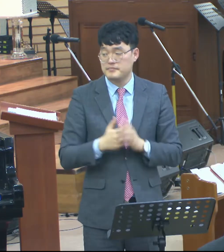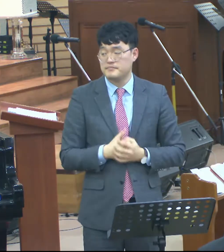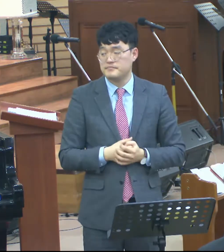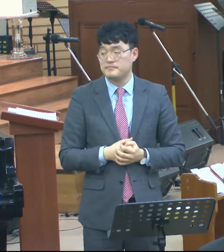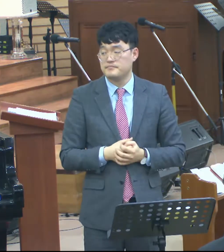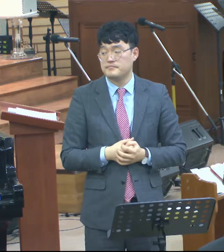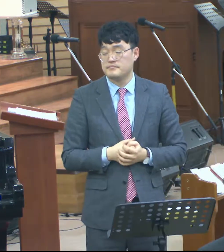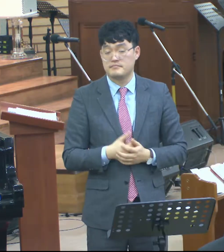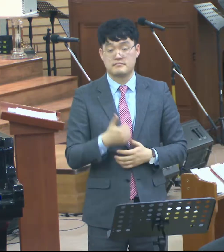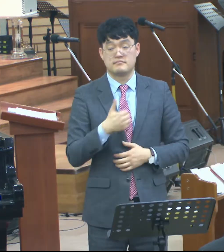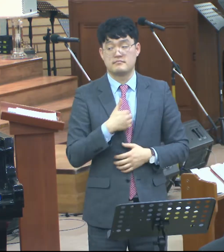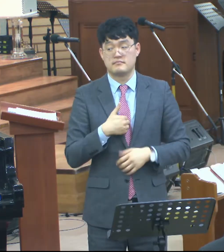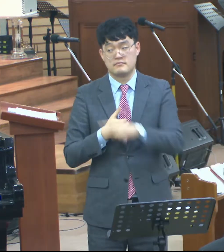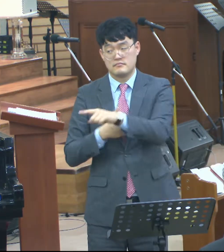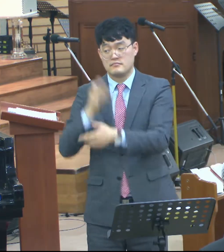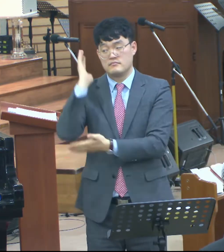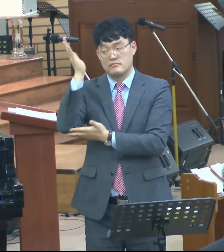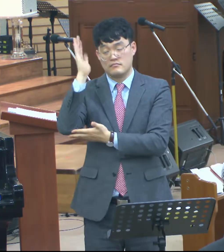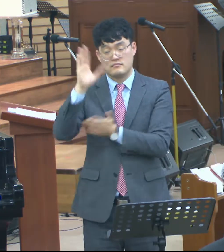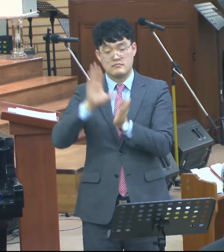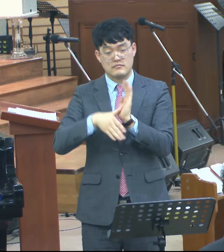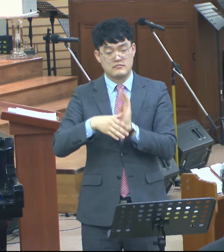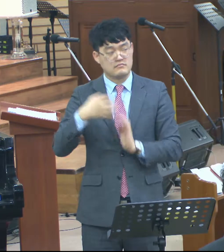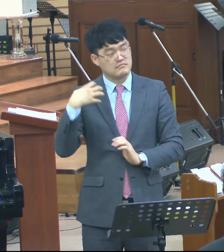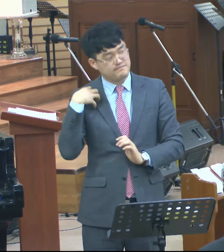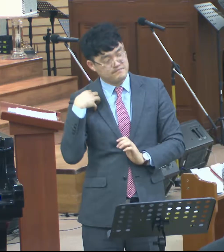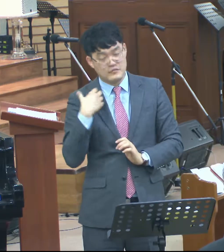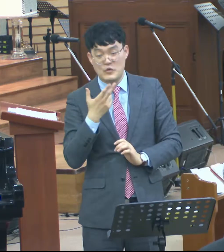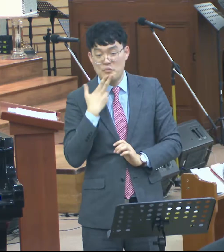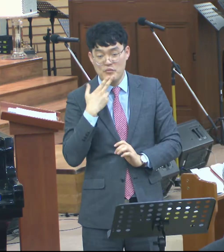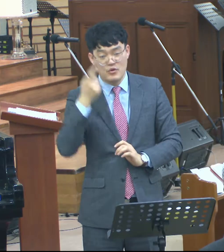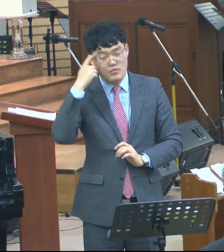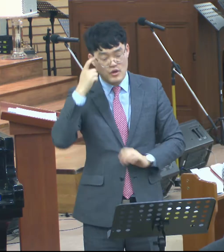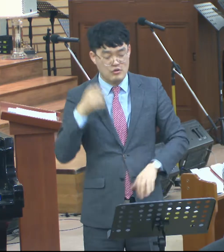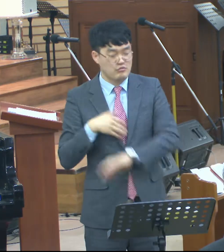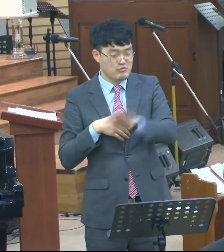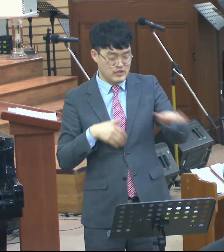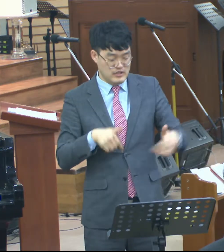저는 이 설교할 때 거의 부담이 없어요. 왜냐면 우리 강남이 아니니까. 우리 강북이잖아요.